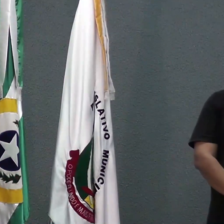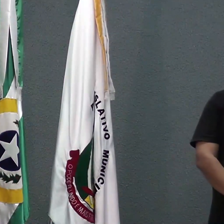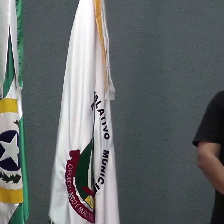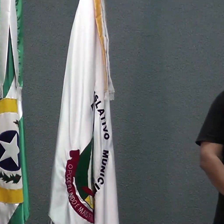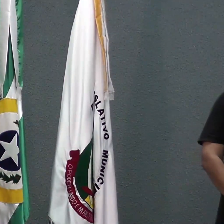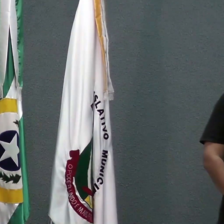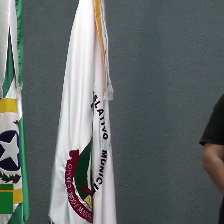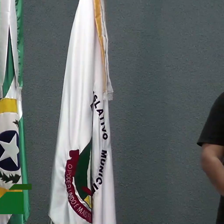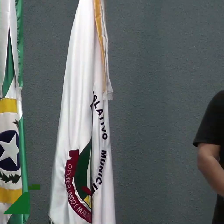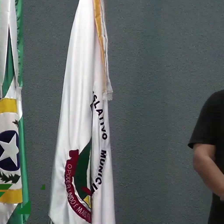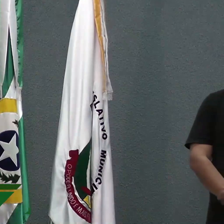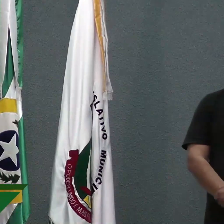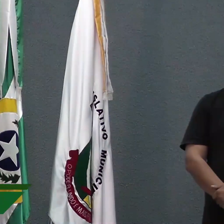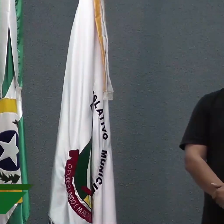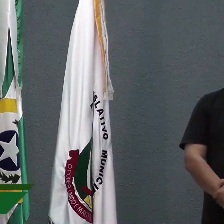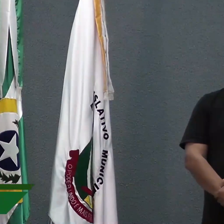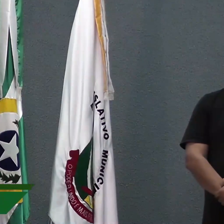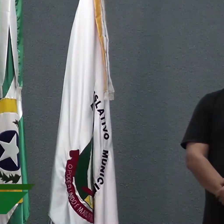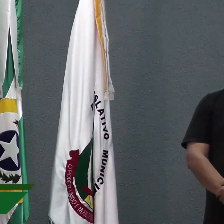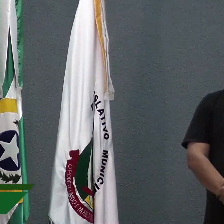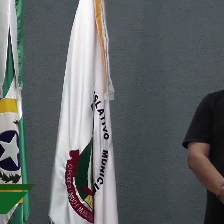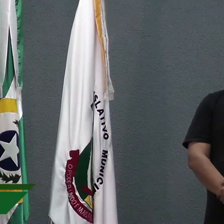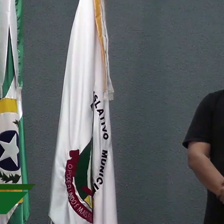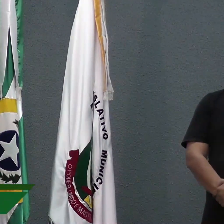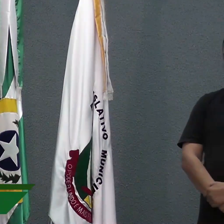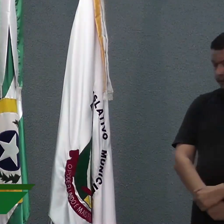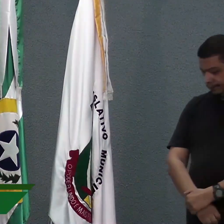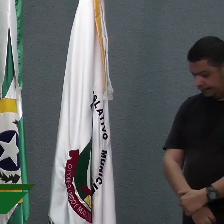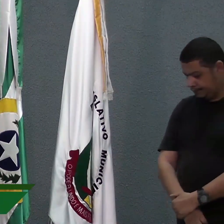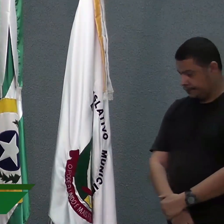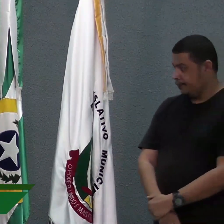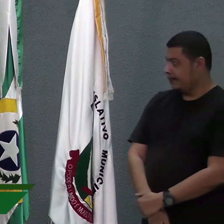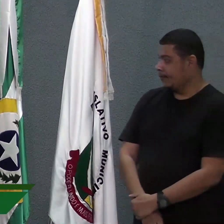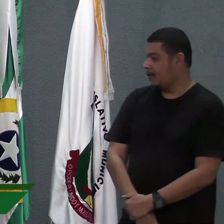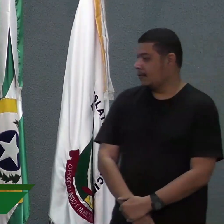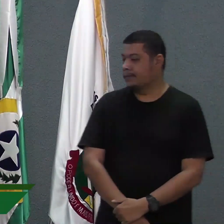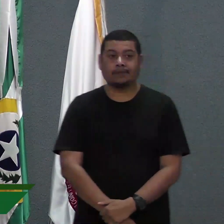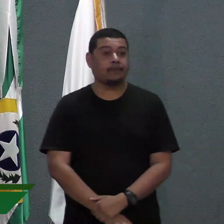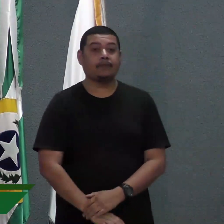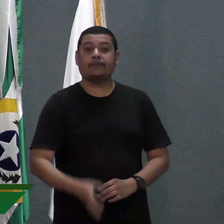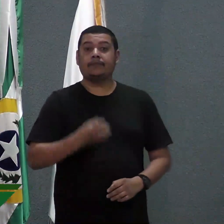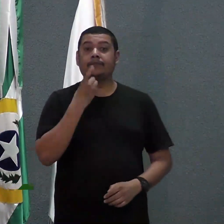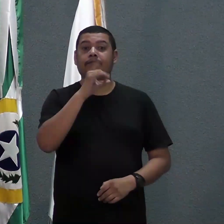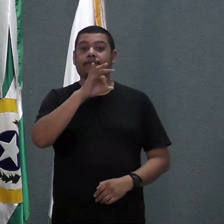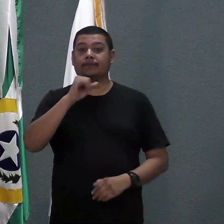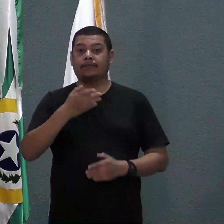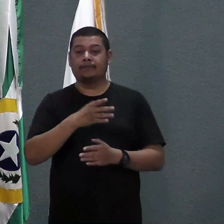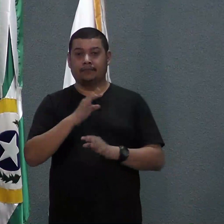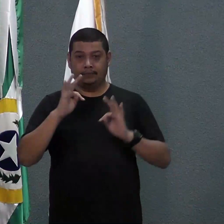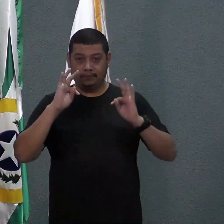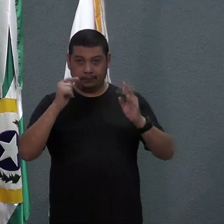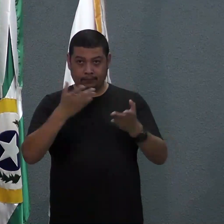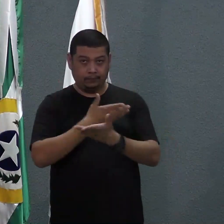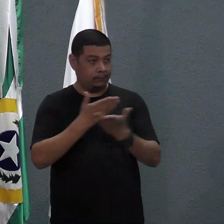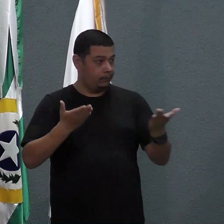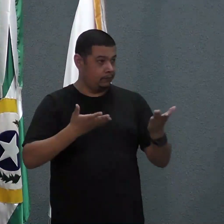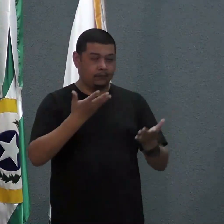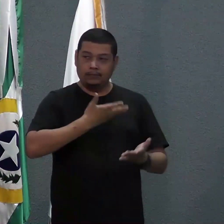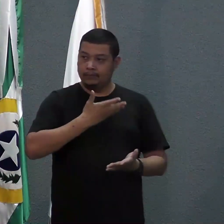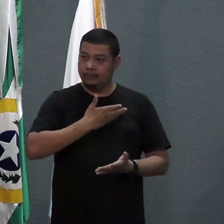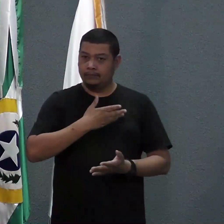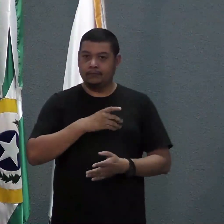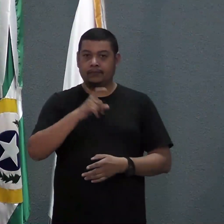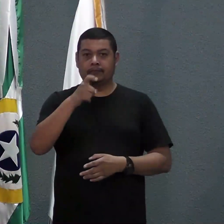aqui presente, presidente do PSB, o nosso amigo ex-vereador Jabá, presente